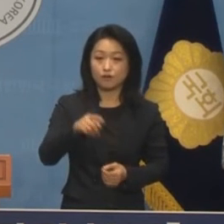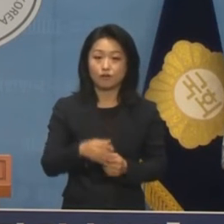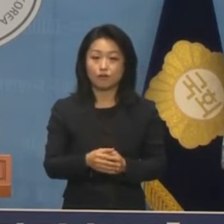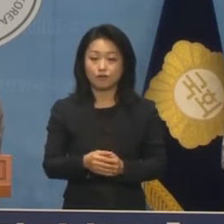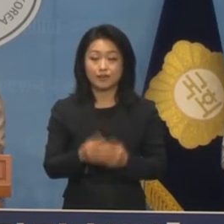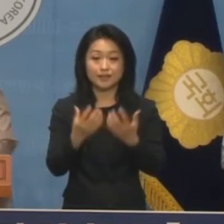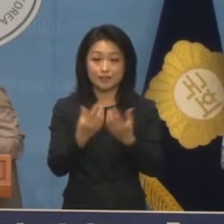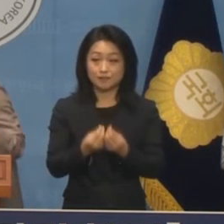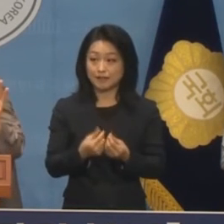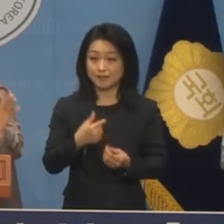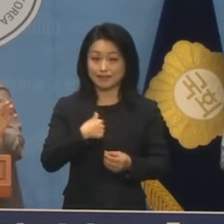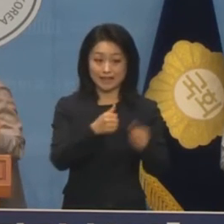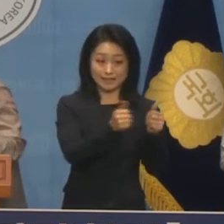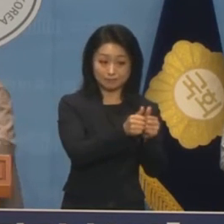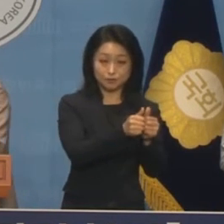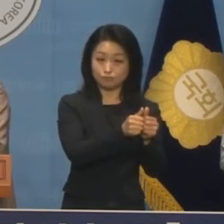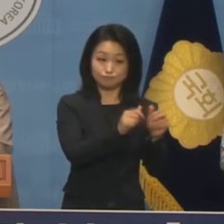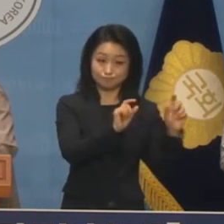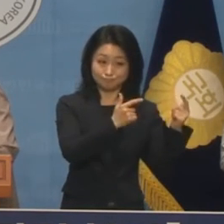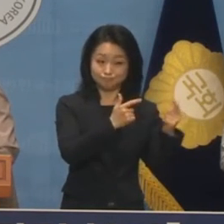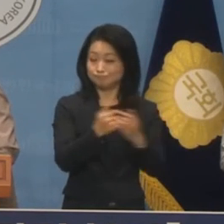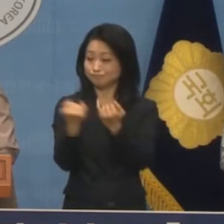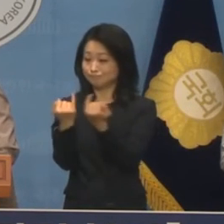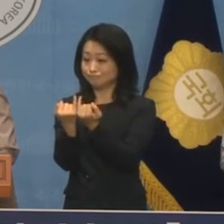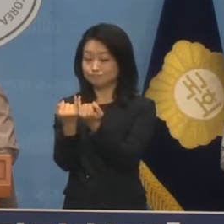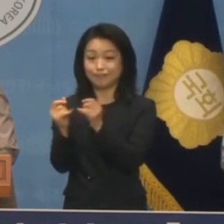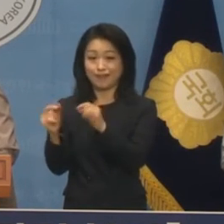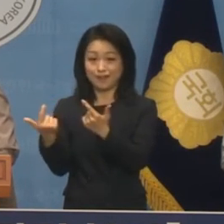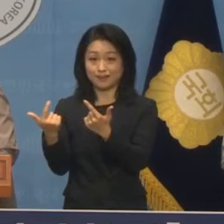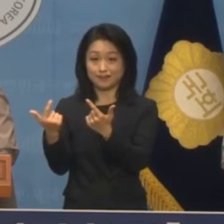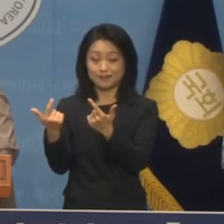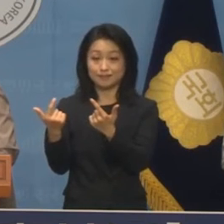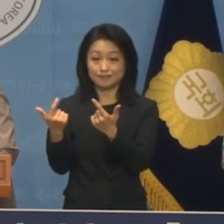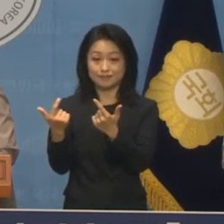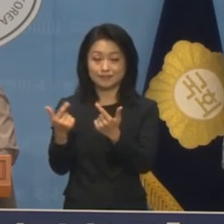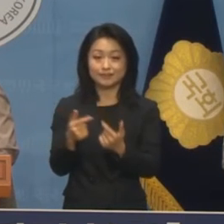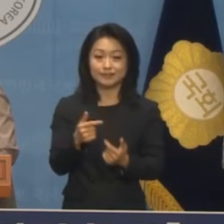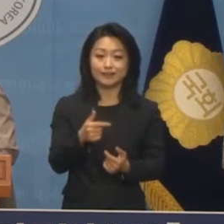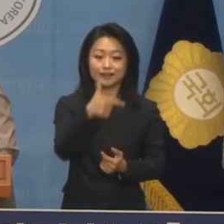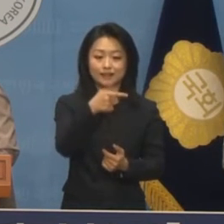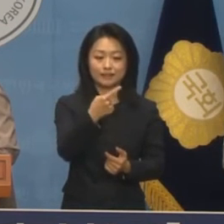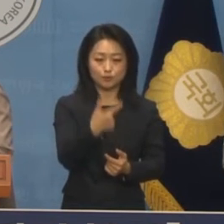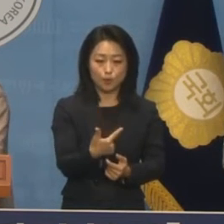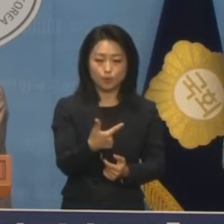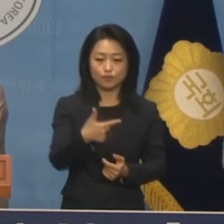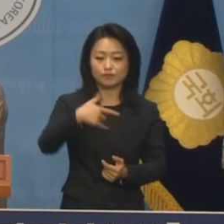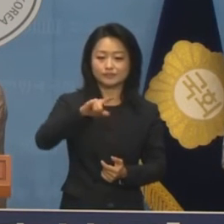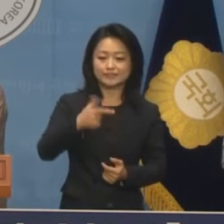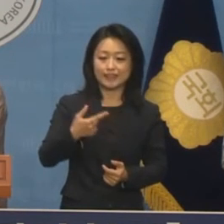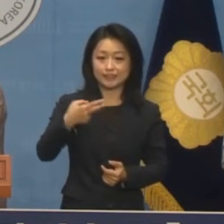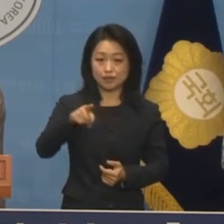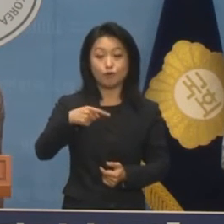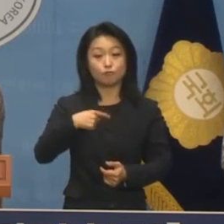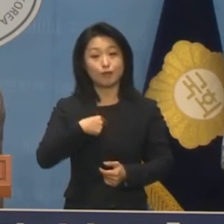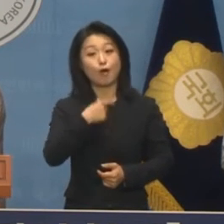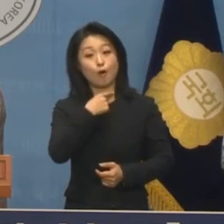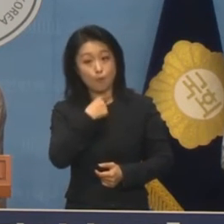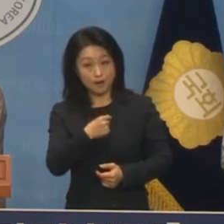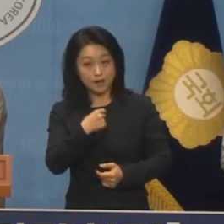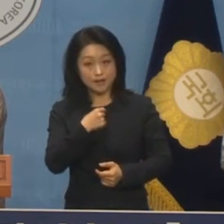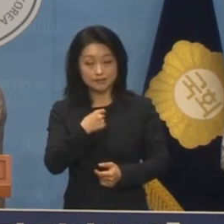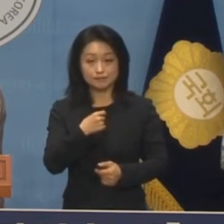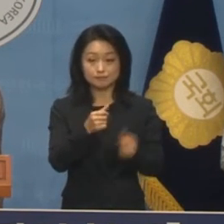넌젠더 그러면 나는 남성도 아니고 여성도 아니다. 희한한 말이죠. 사회적 성이기 때문에 자기가 원하면 성을 창조할 수